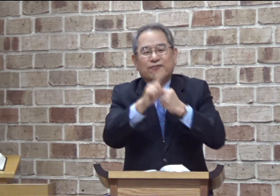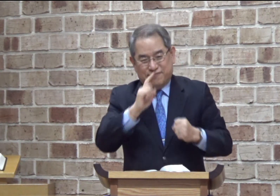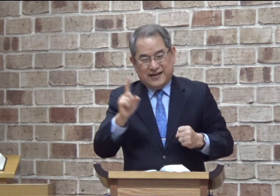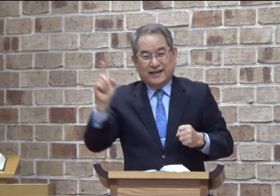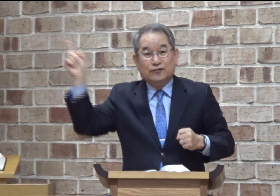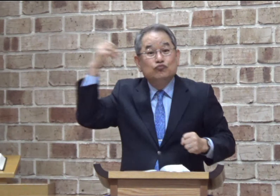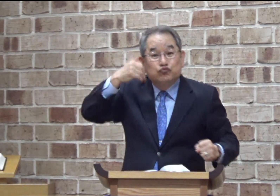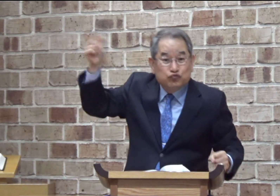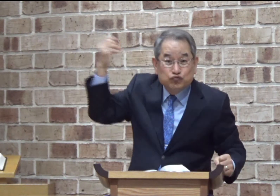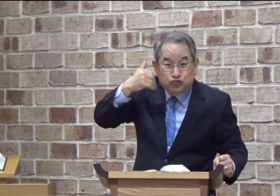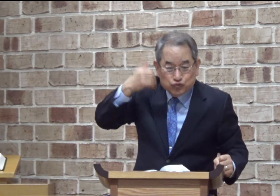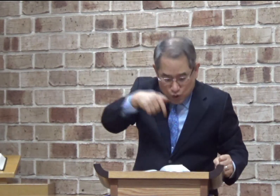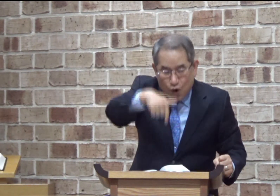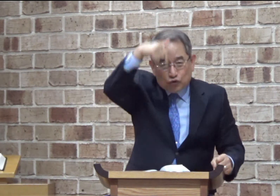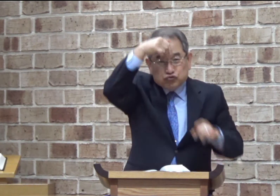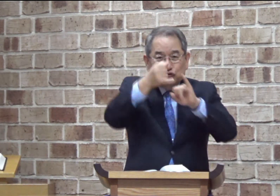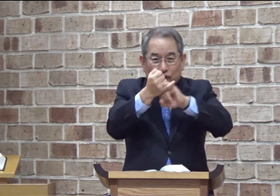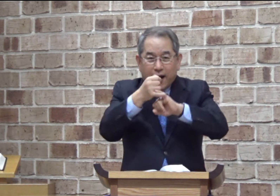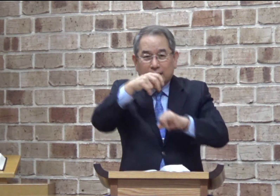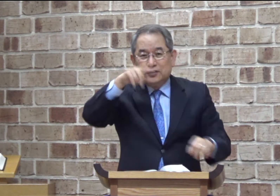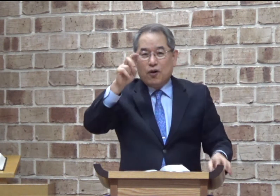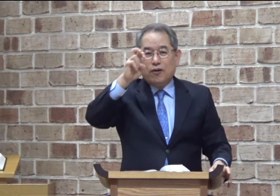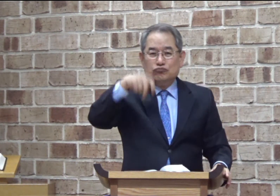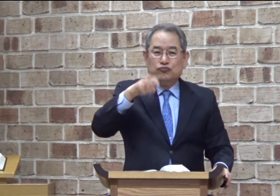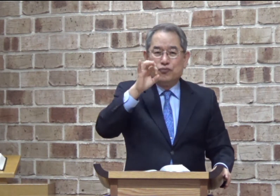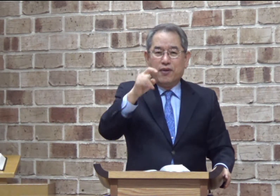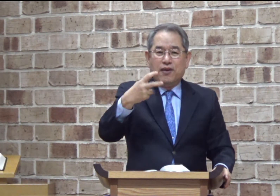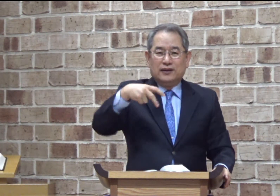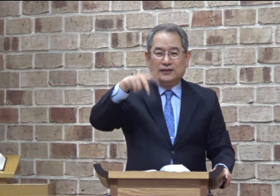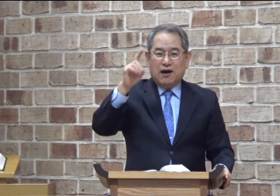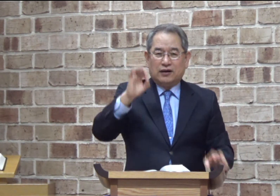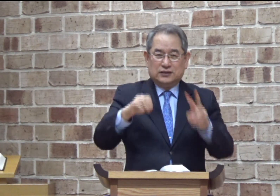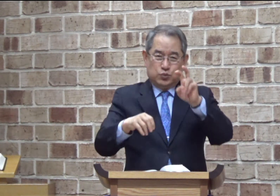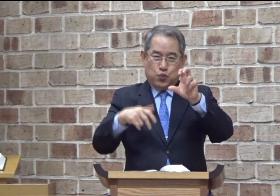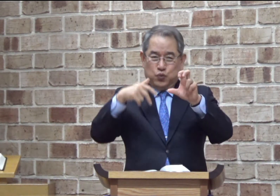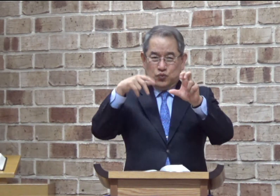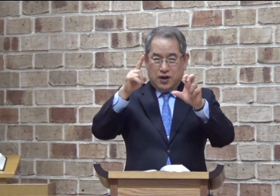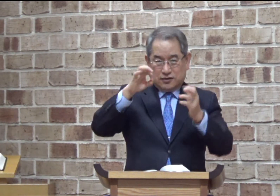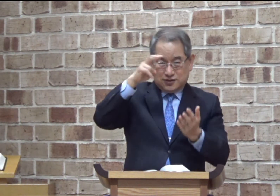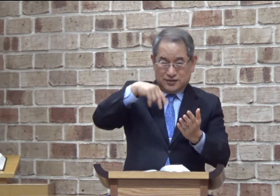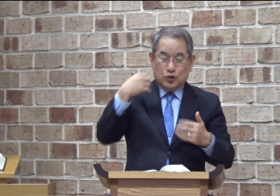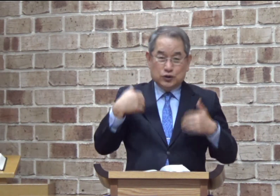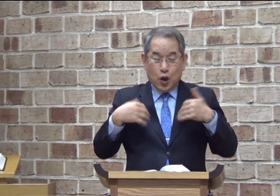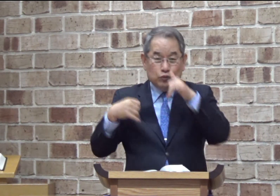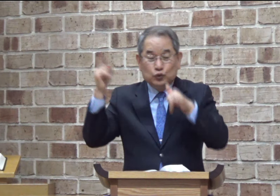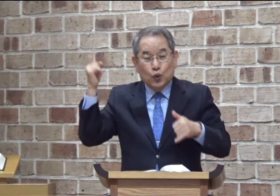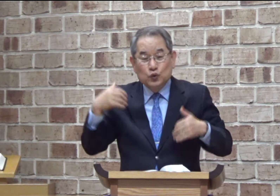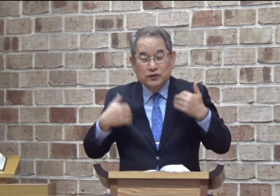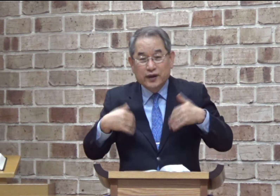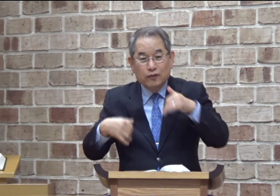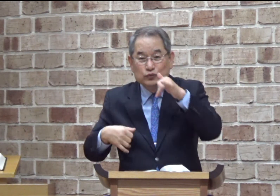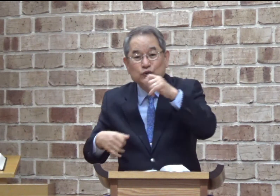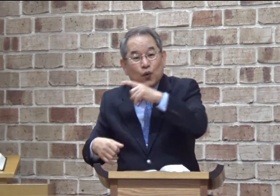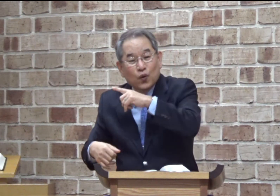생명 보자기. 정말 귀한 것을 이렇게 싼 것. 구약